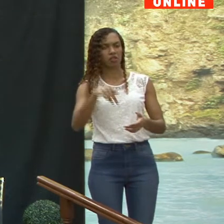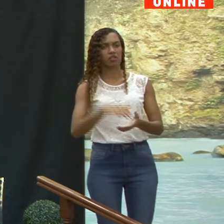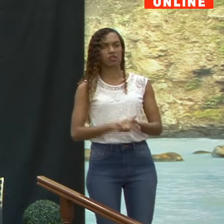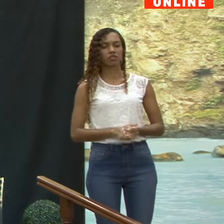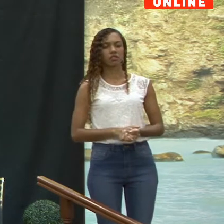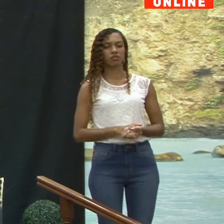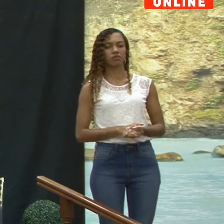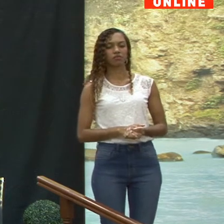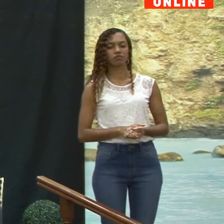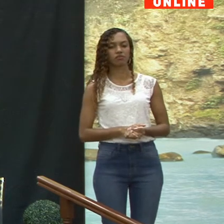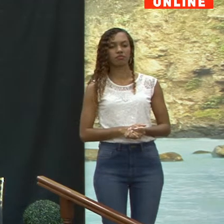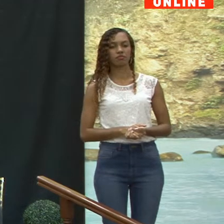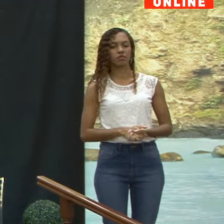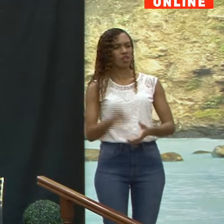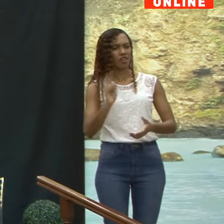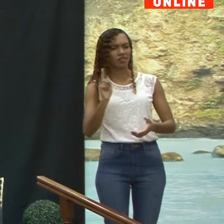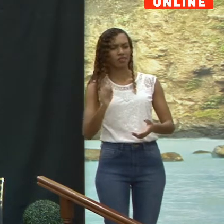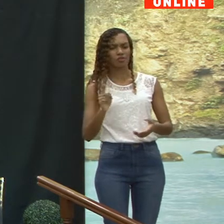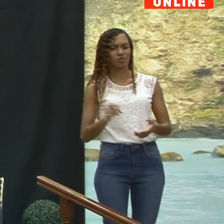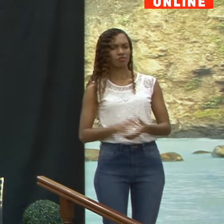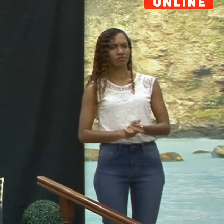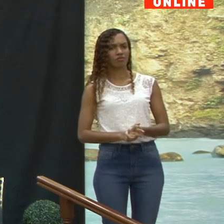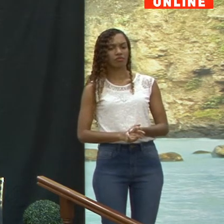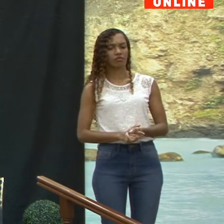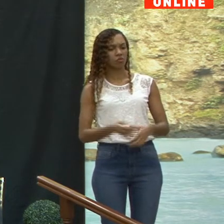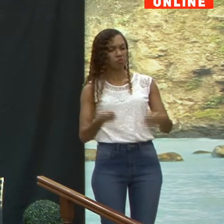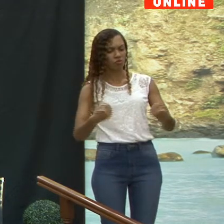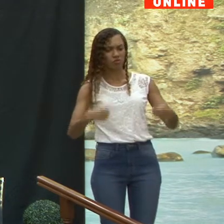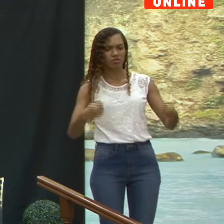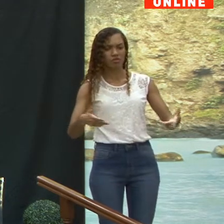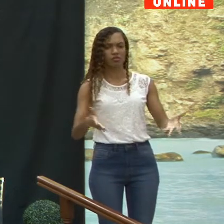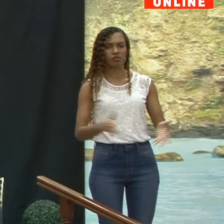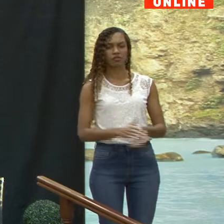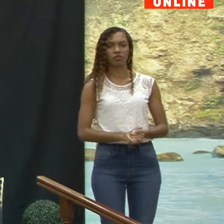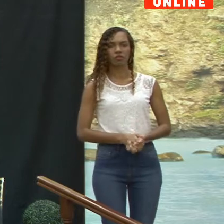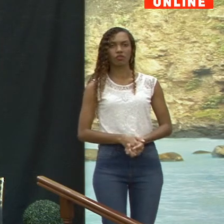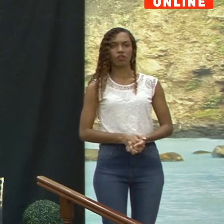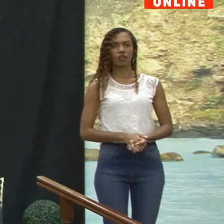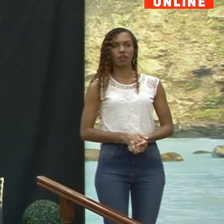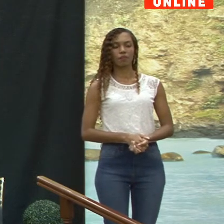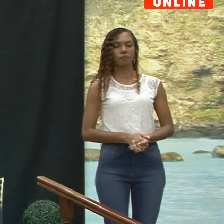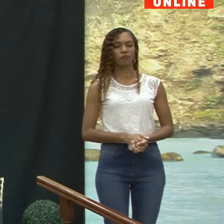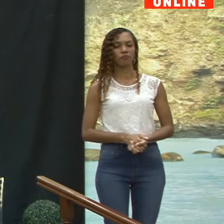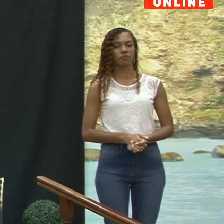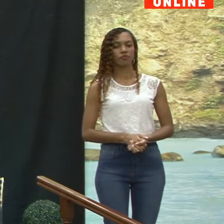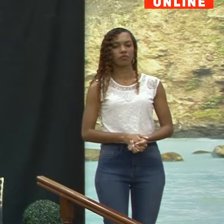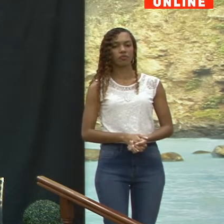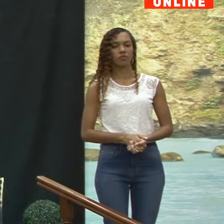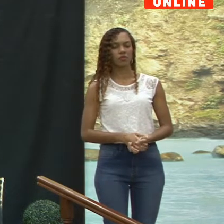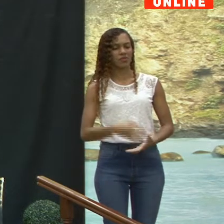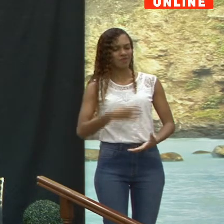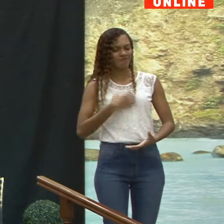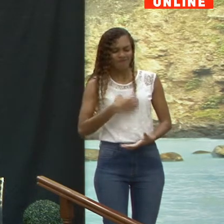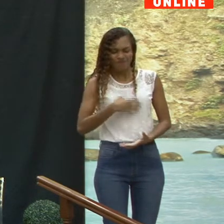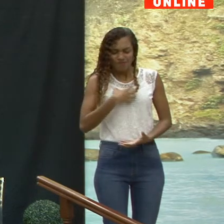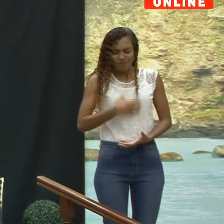que petulante demais. E ela saiu esbaforida, com muita